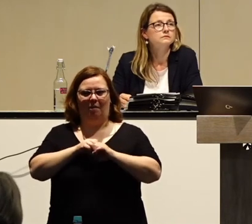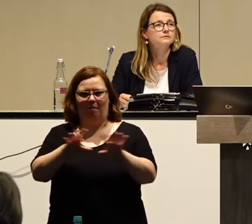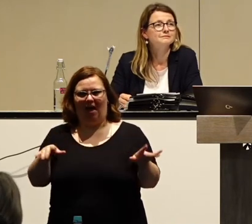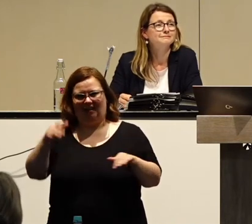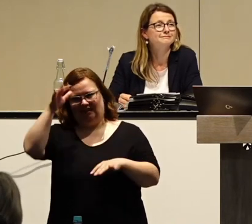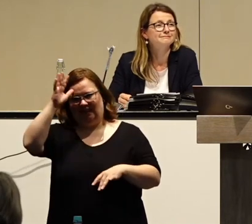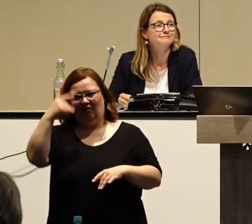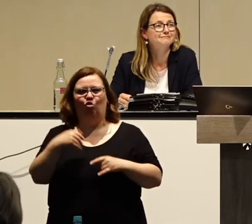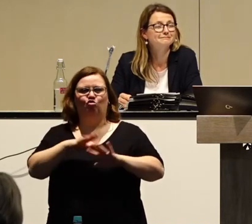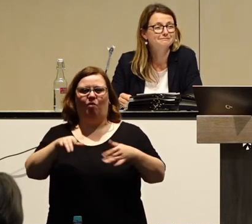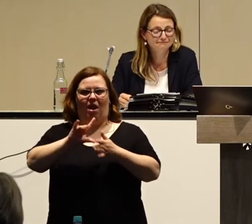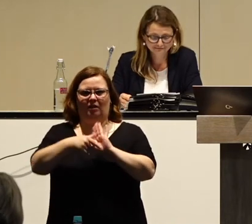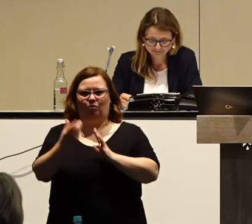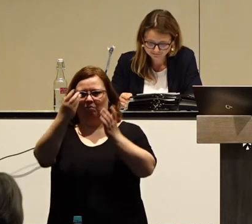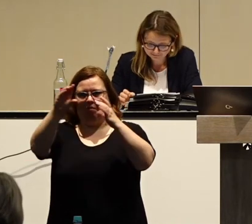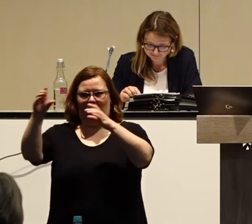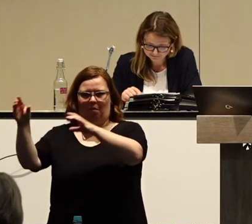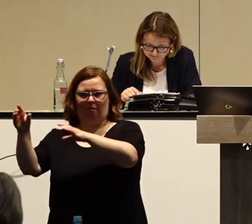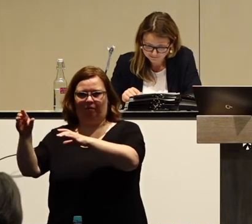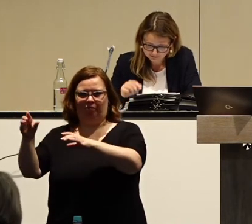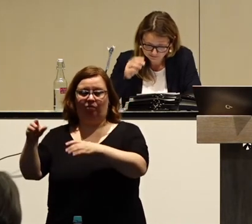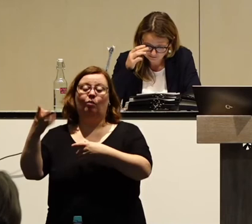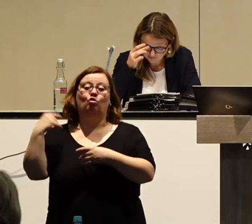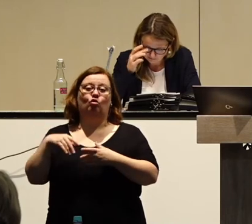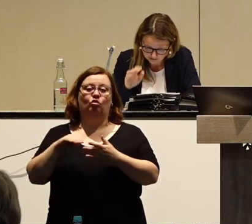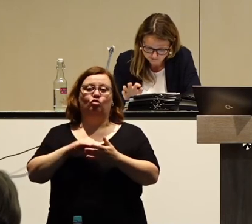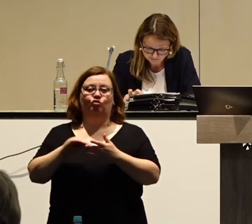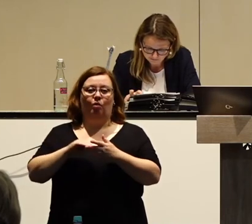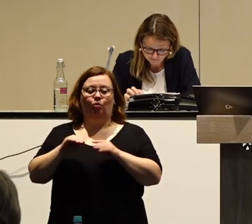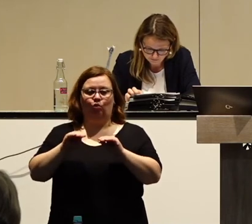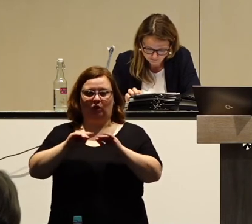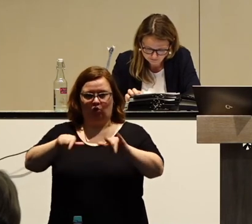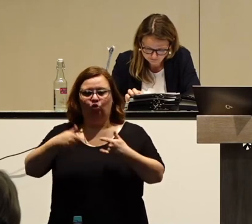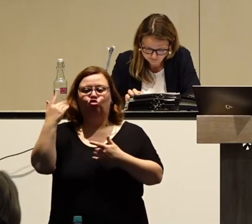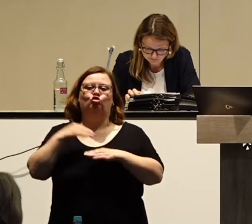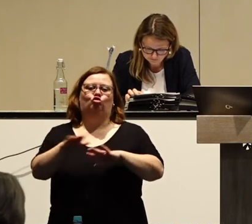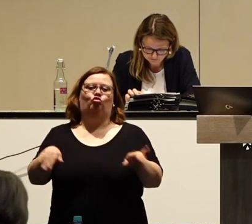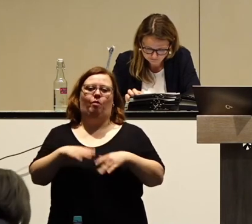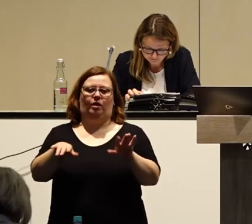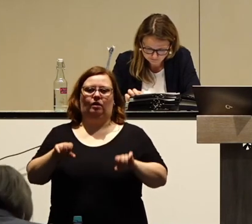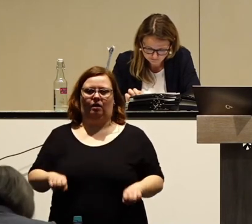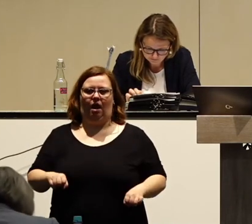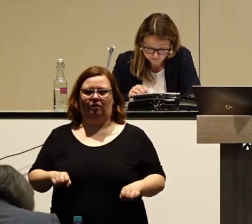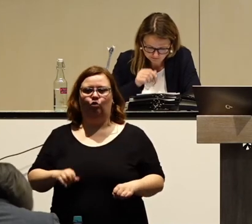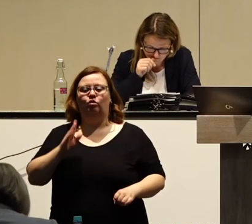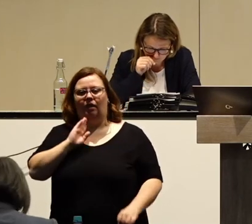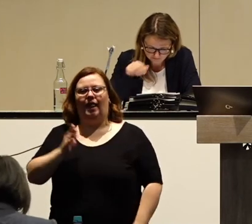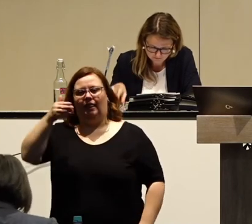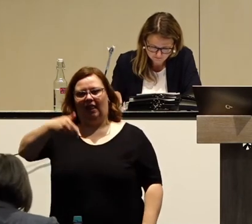dokumentieren. Natürlich konnten sie alle schwimmen, als der Schwimmunterricht in der Schule begann und sie kamen in den